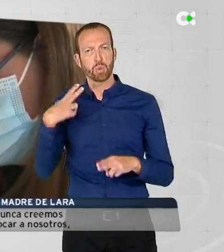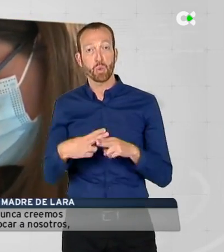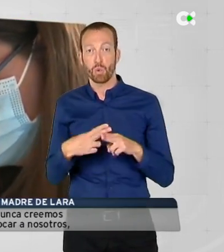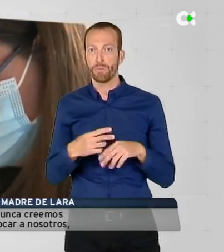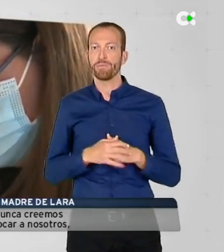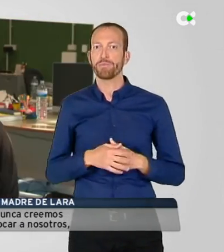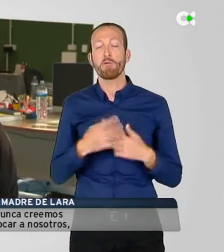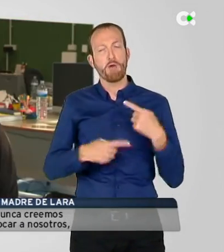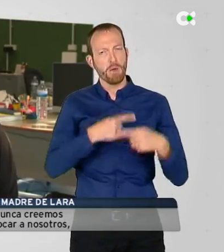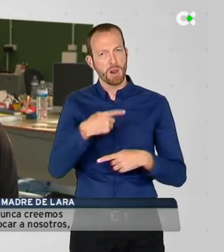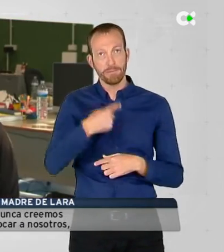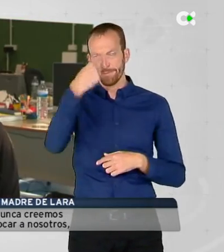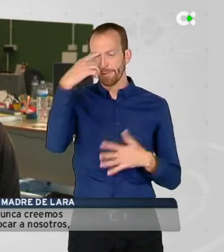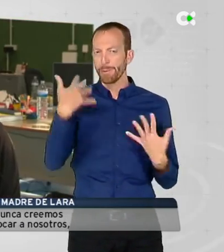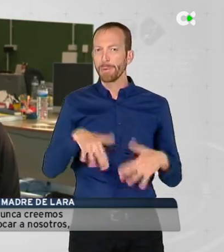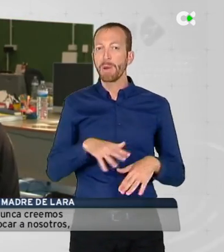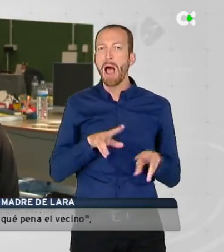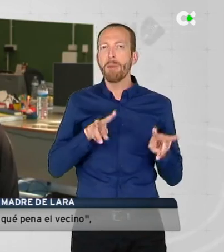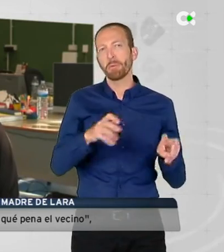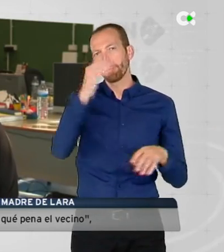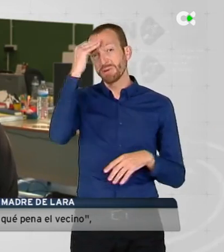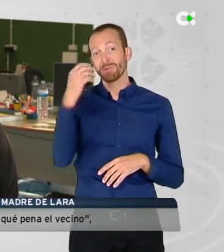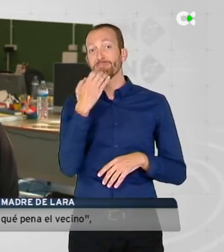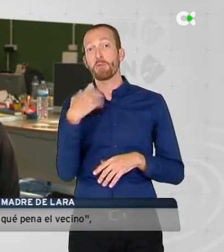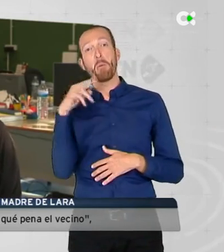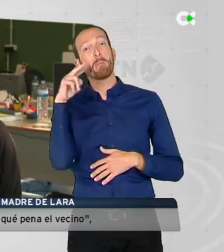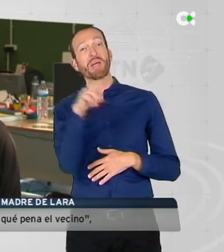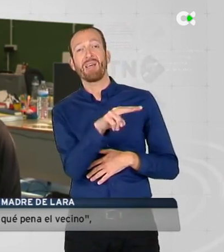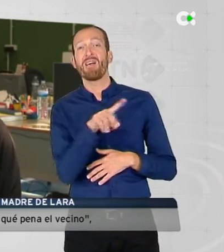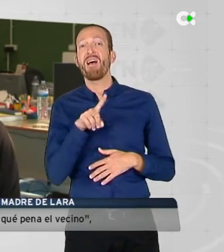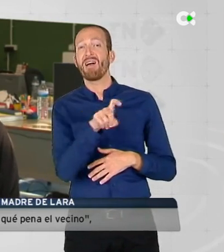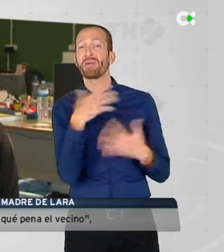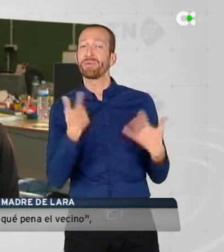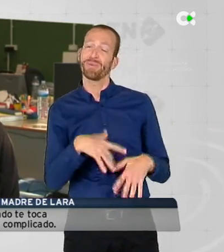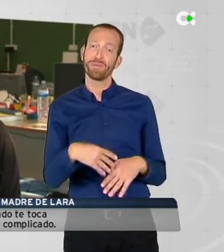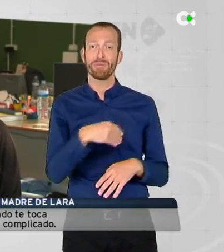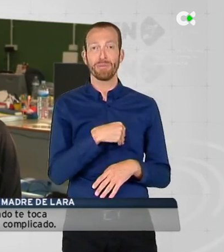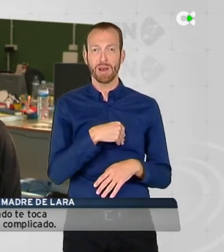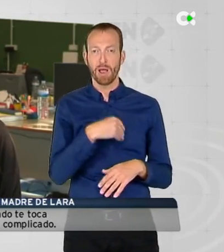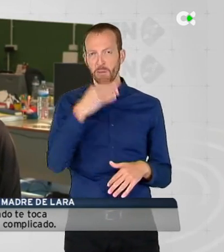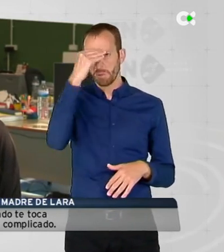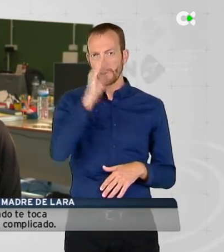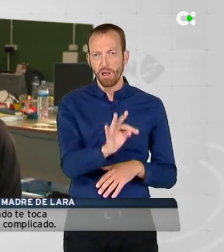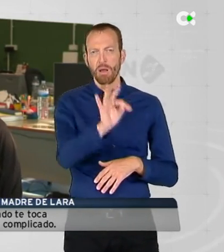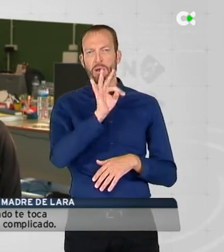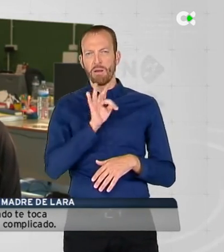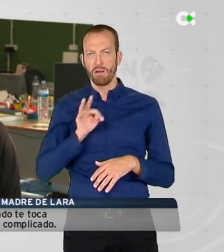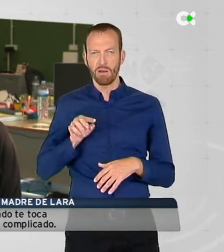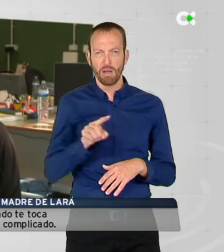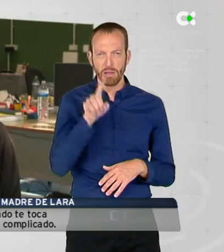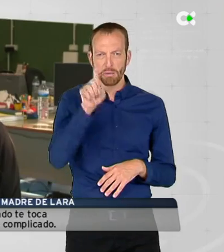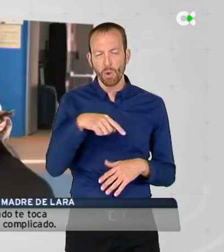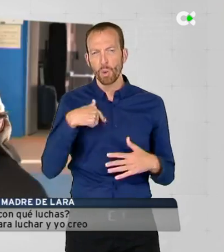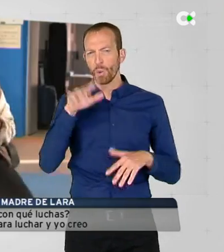Al principio pues nunca creemos que nos va a pasar. Nosotros siempre vemos, qué pena el vecino, pero cuando te toca es